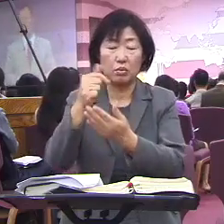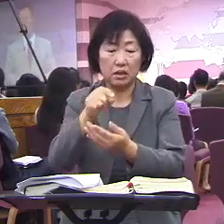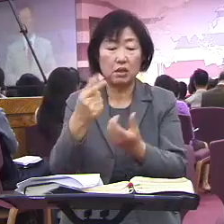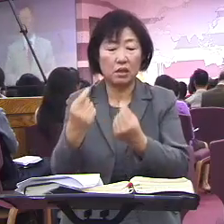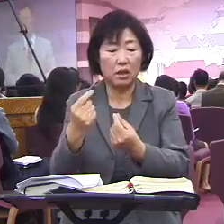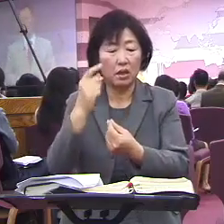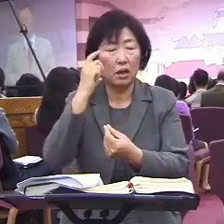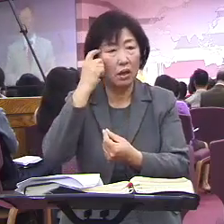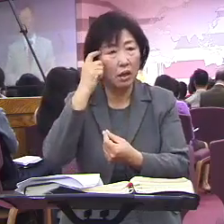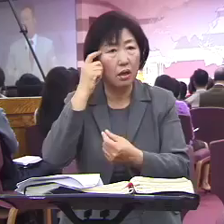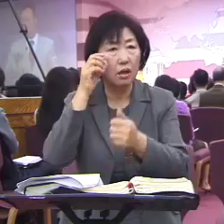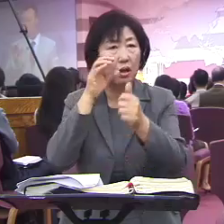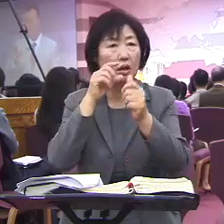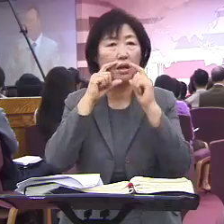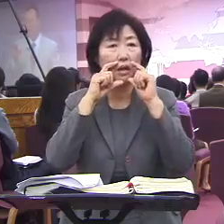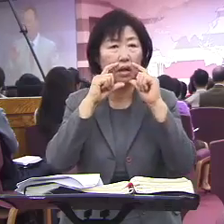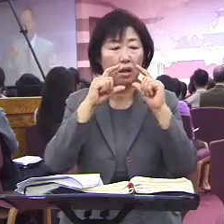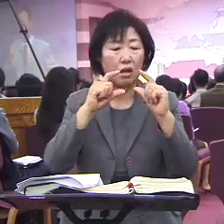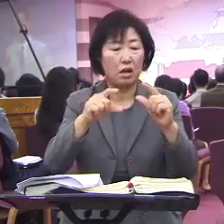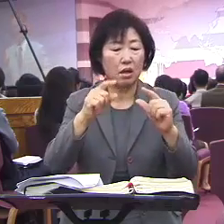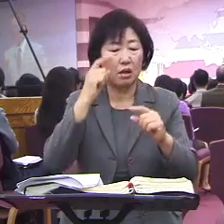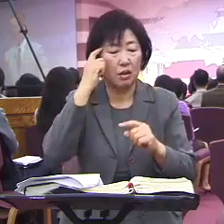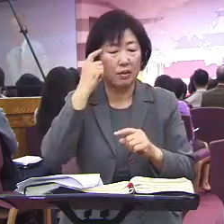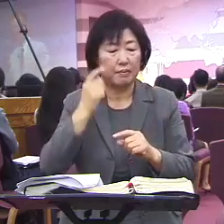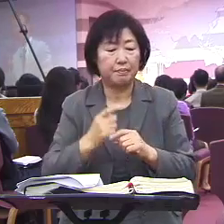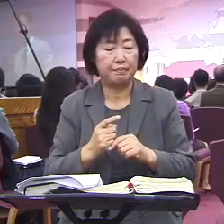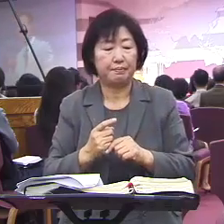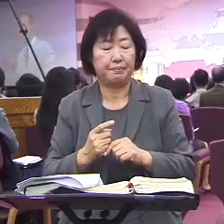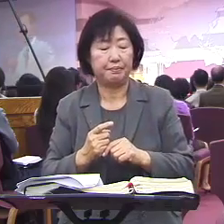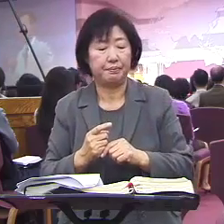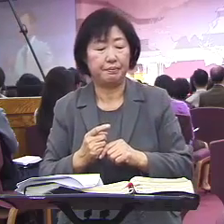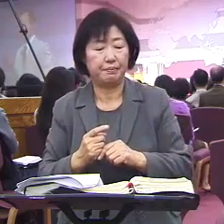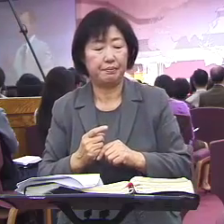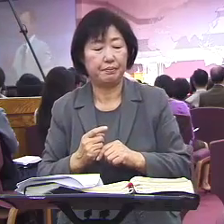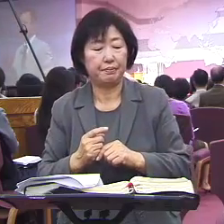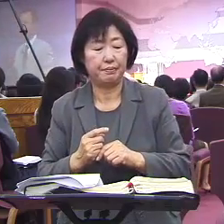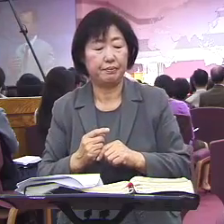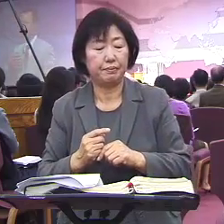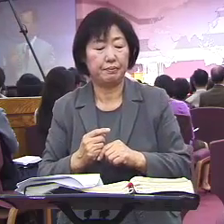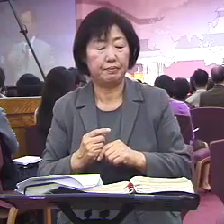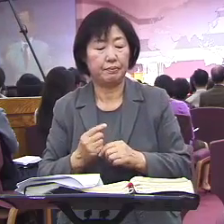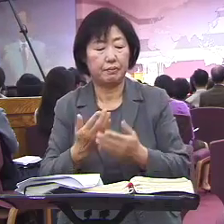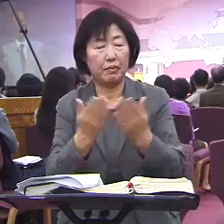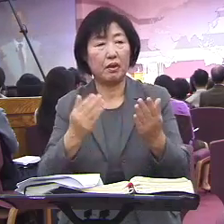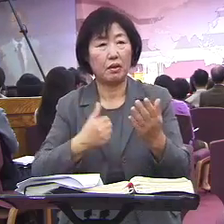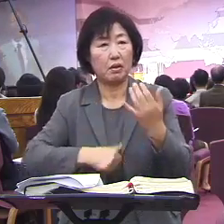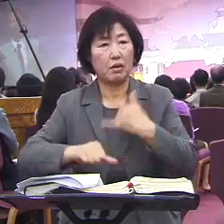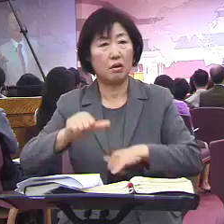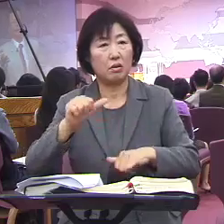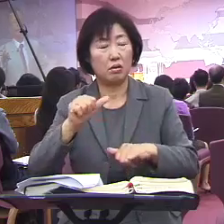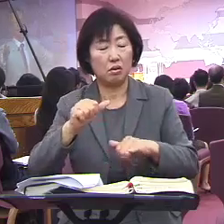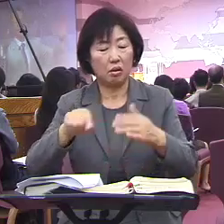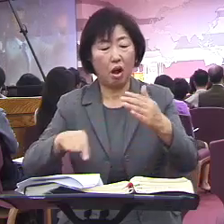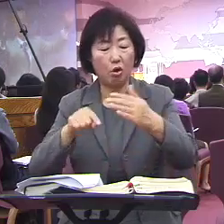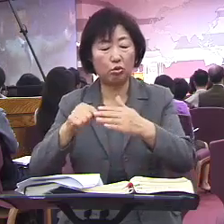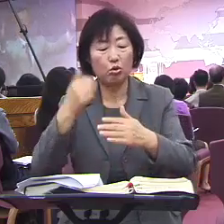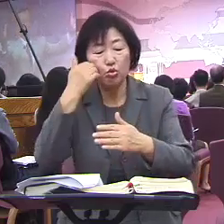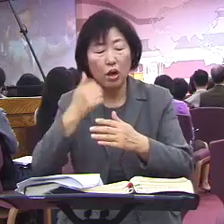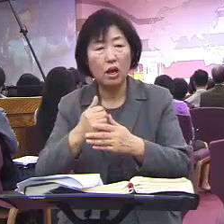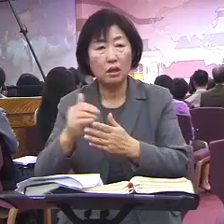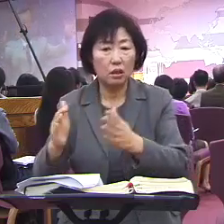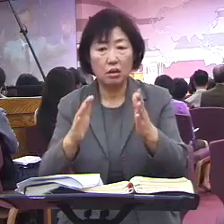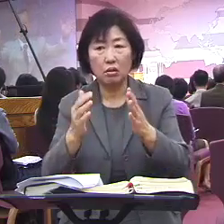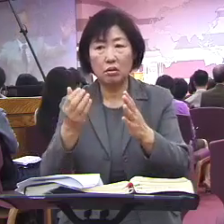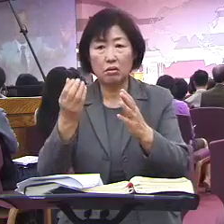거예요. 여러분, 그렇게 여기실 수밖에 없는 게 여러분 자녀 가운데 누가 길을